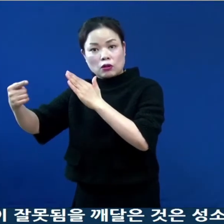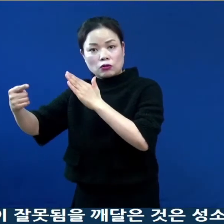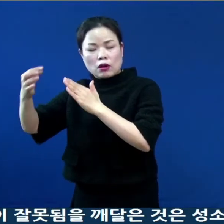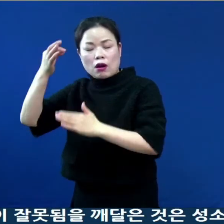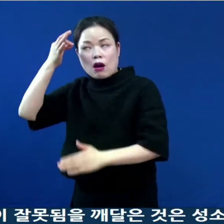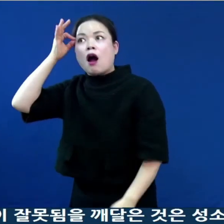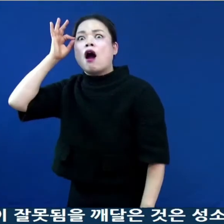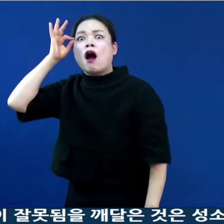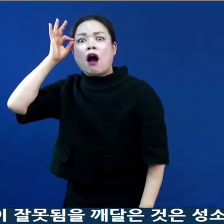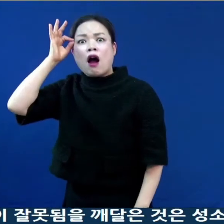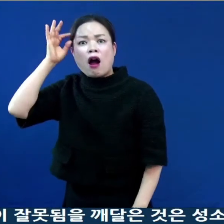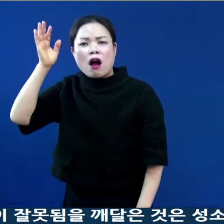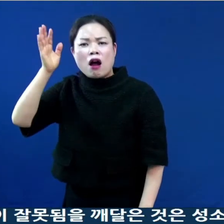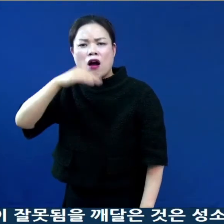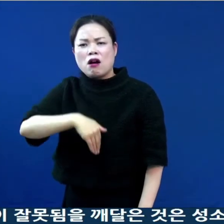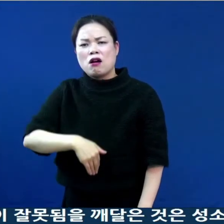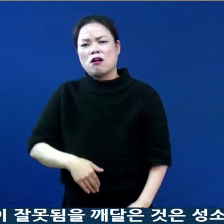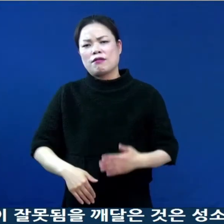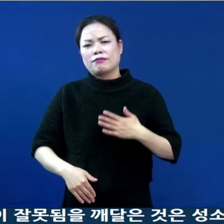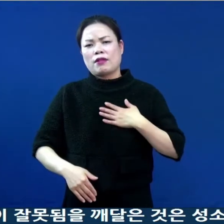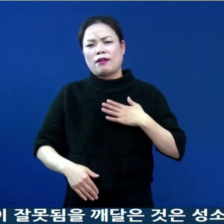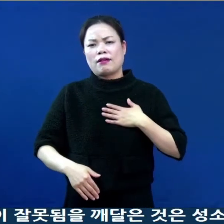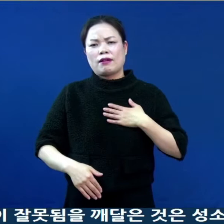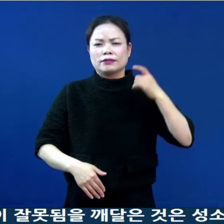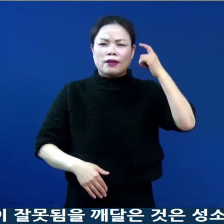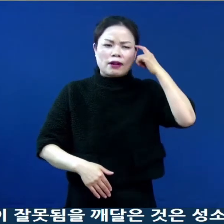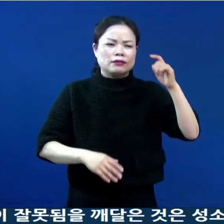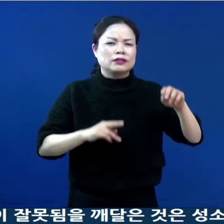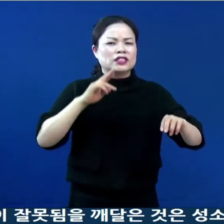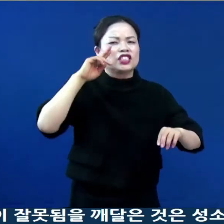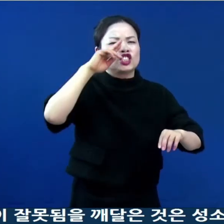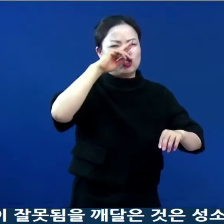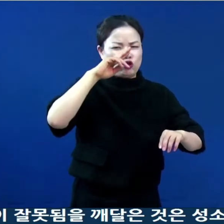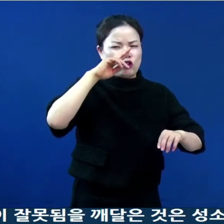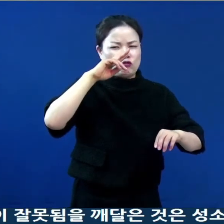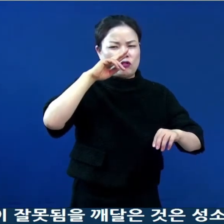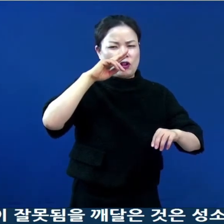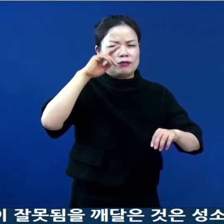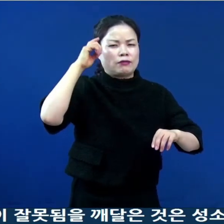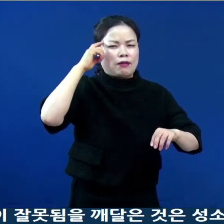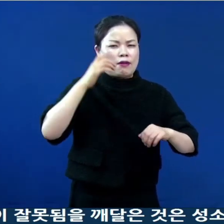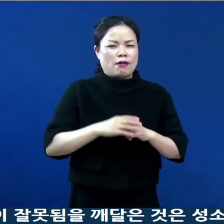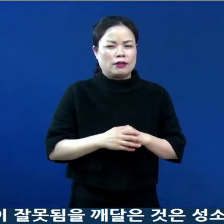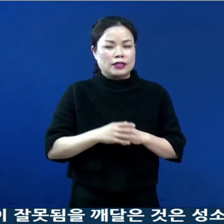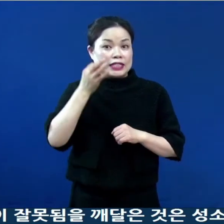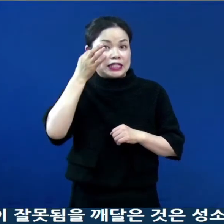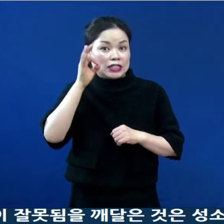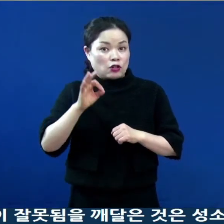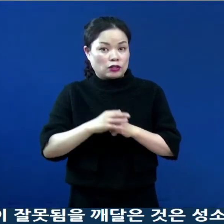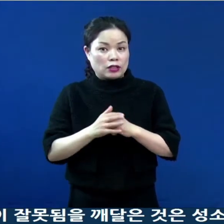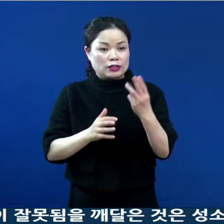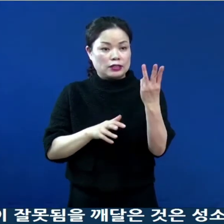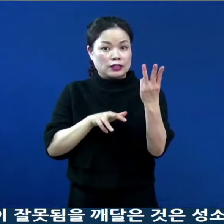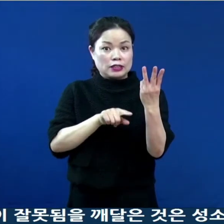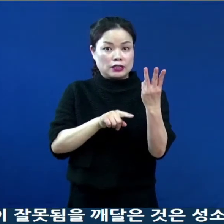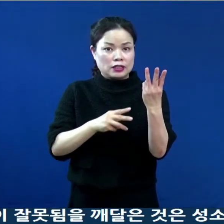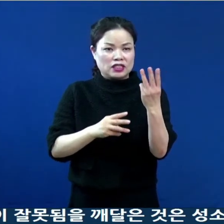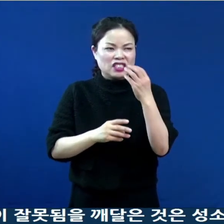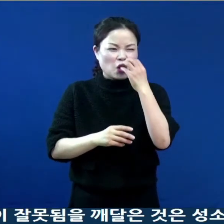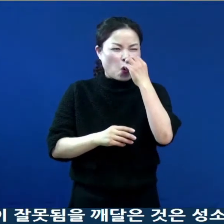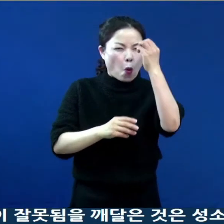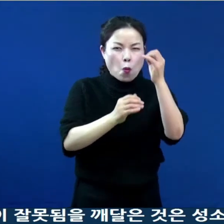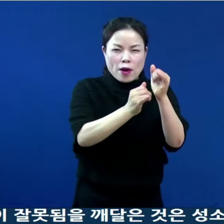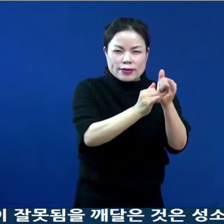갖다 보니까 자기의 생각이 질투였다는 것을 인정하게 됩니다. 3절 뒷부분에 보면